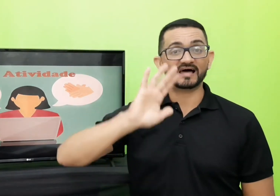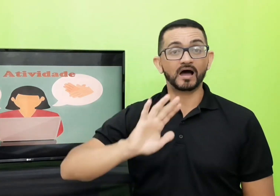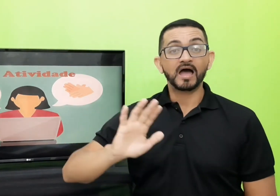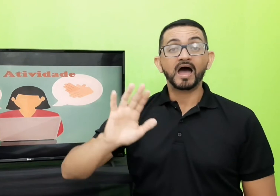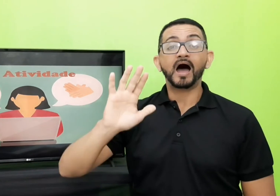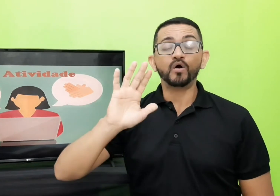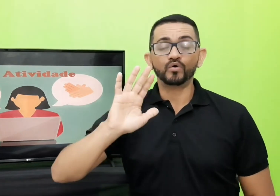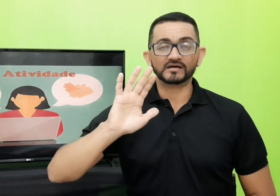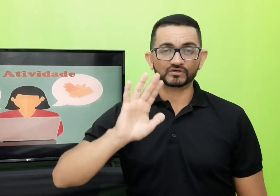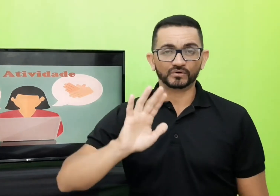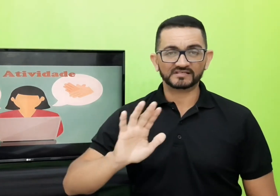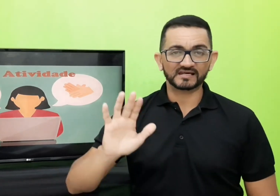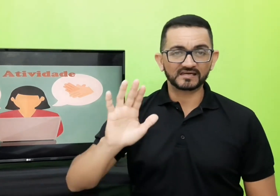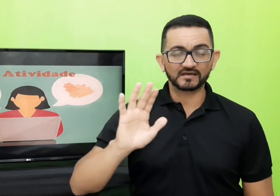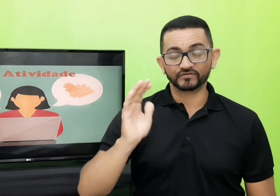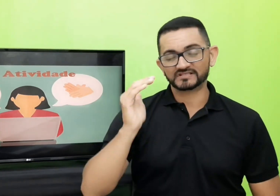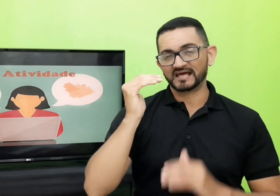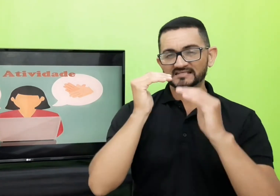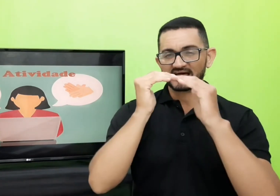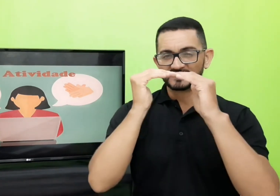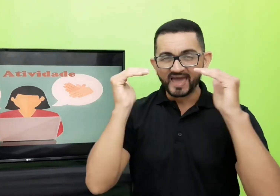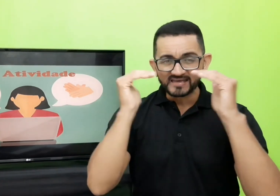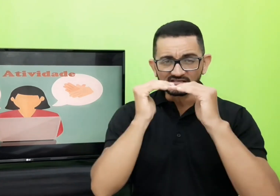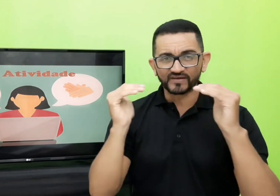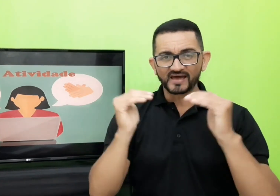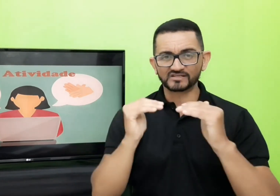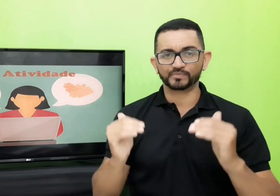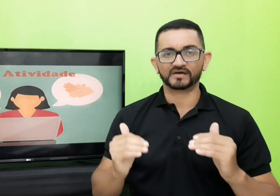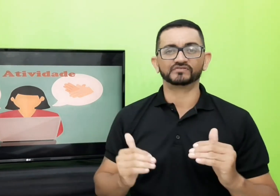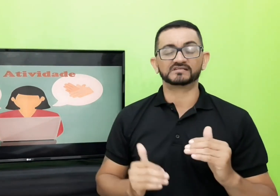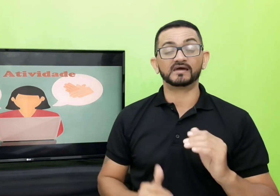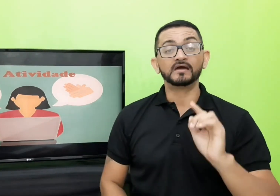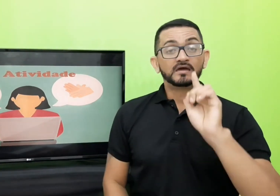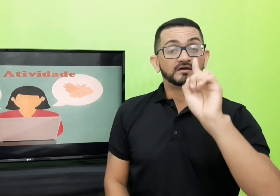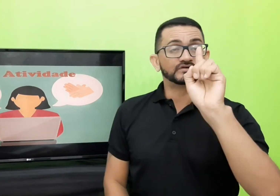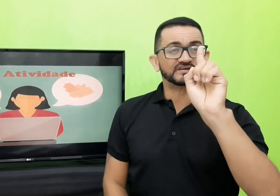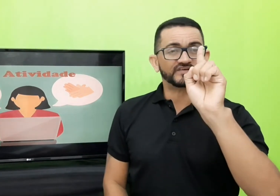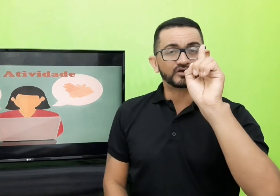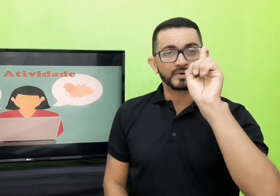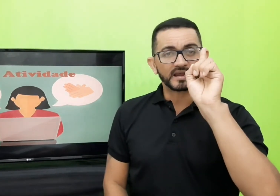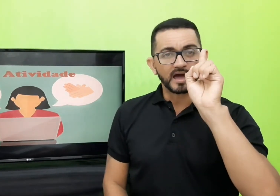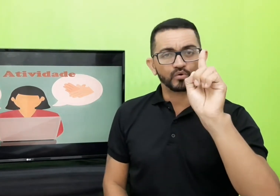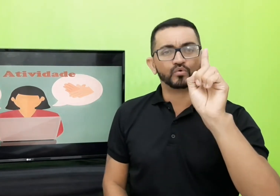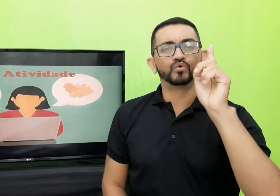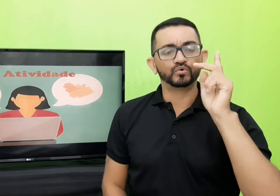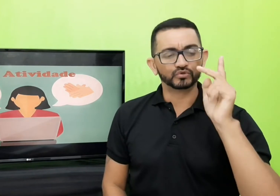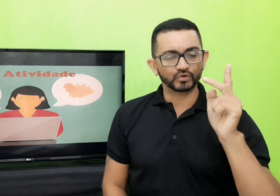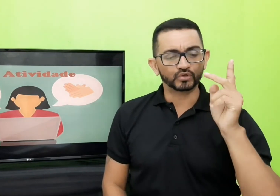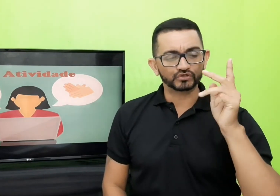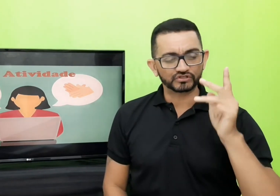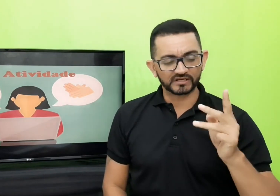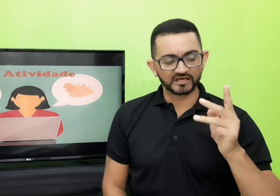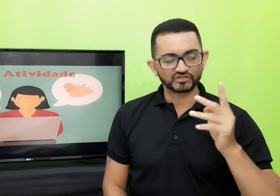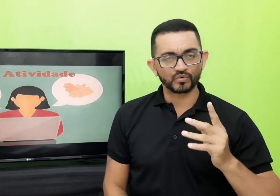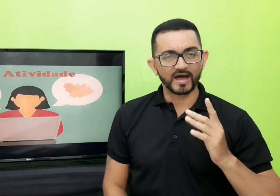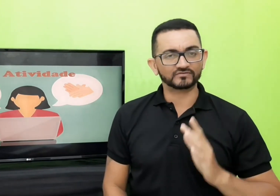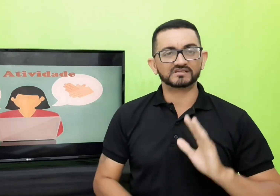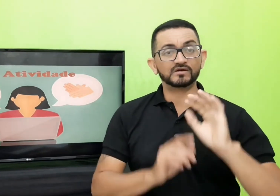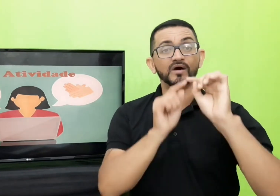sinalizar algumas coisas aqui, eu vou sinalizar 10 frases para você e você vai enumerar 1, 2, 3, 4, 5